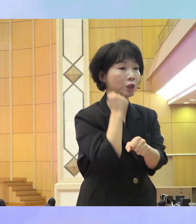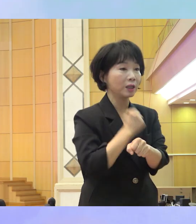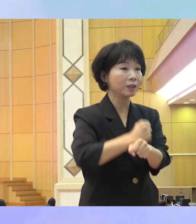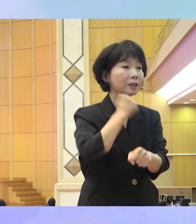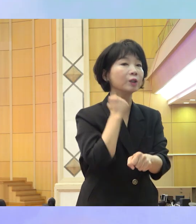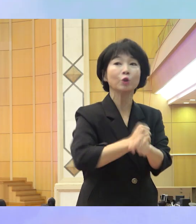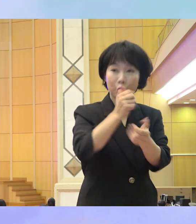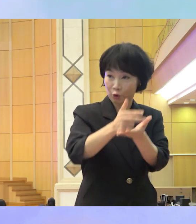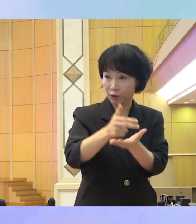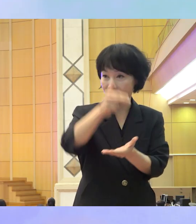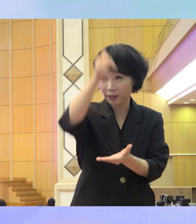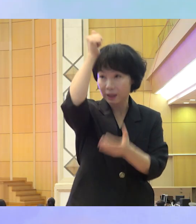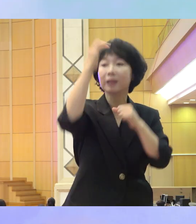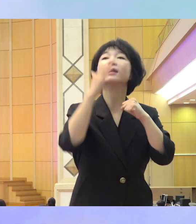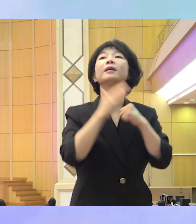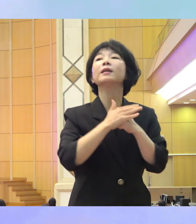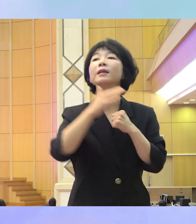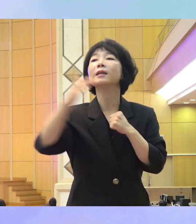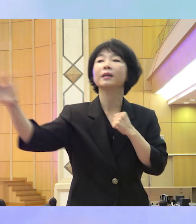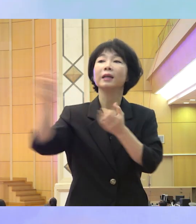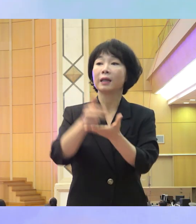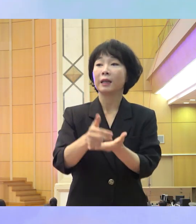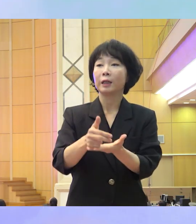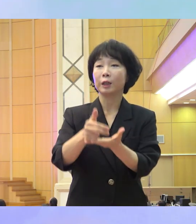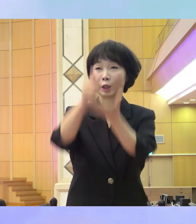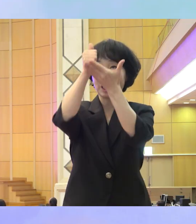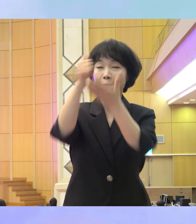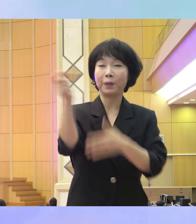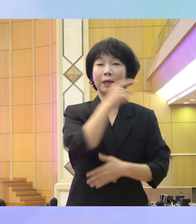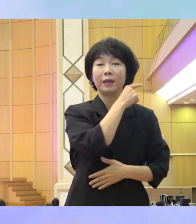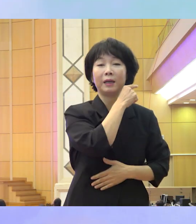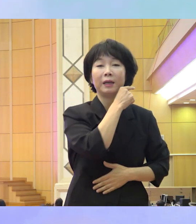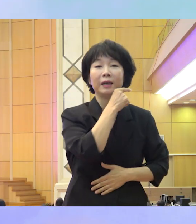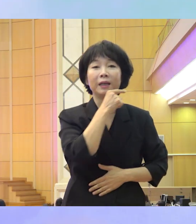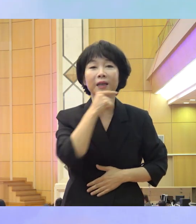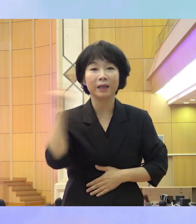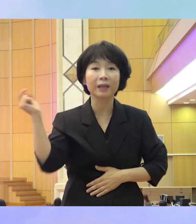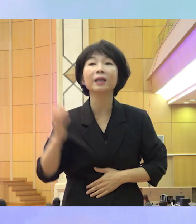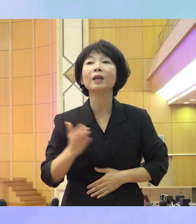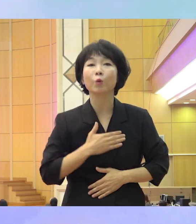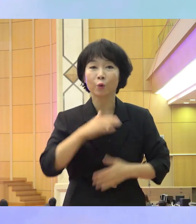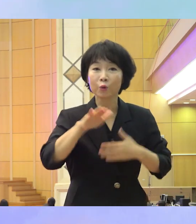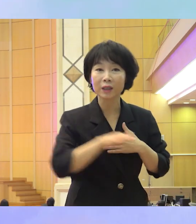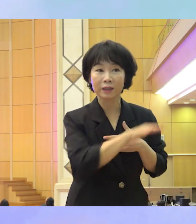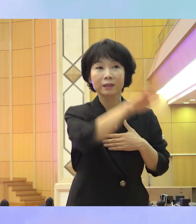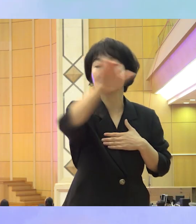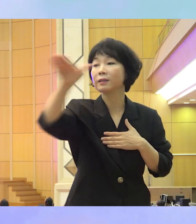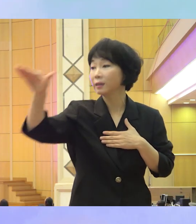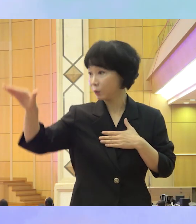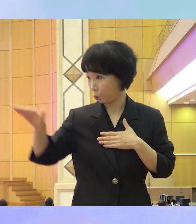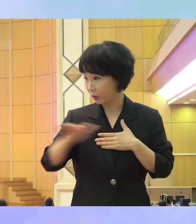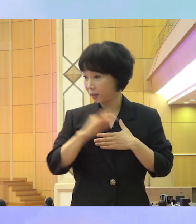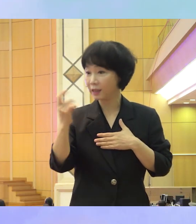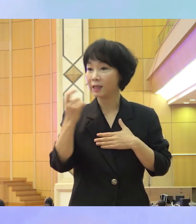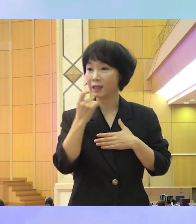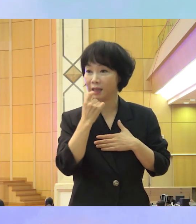깨끗게 하시는 주시니 그의 피